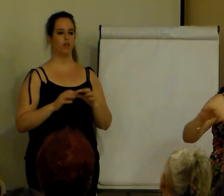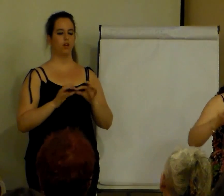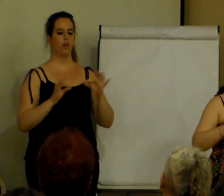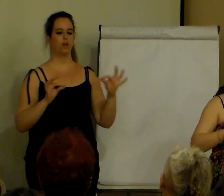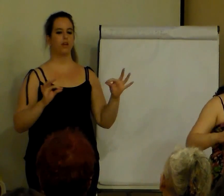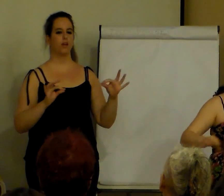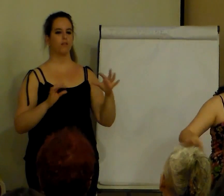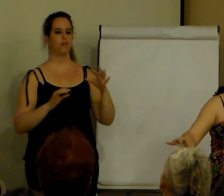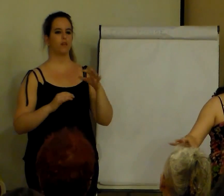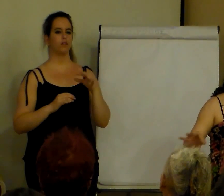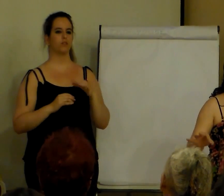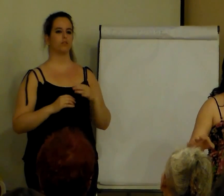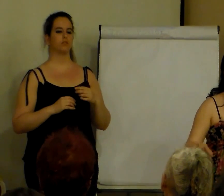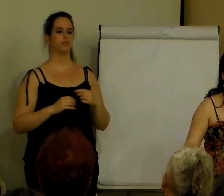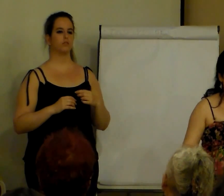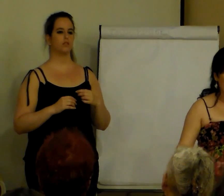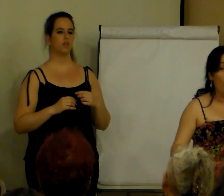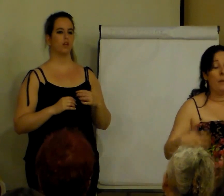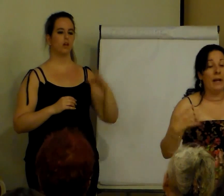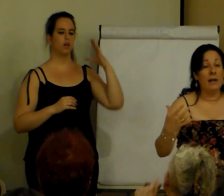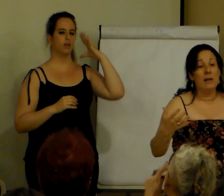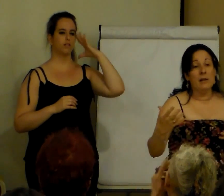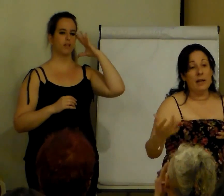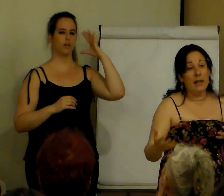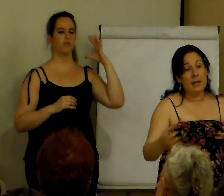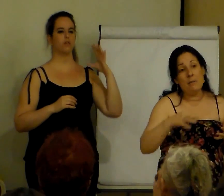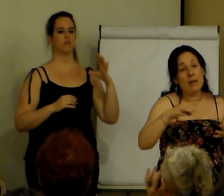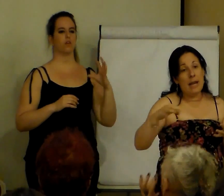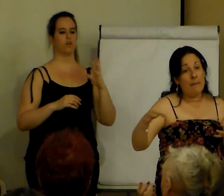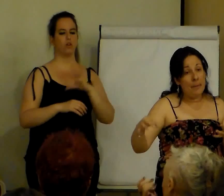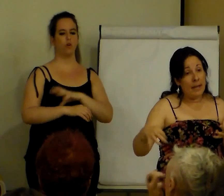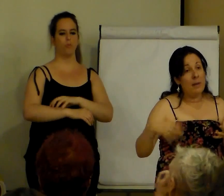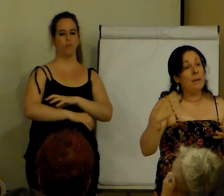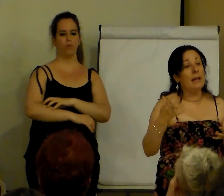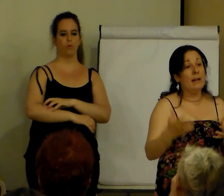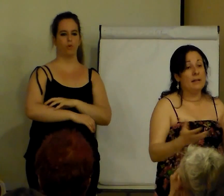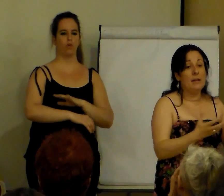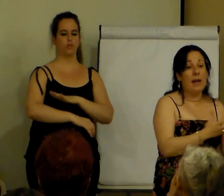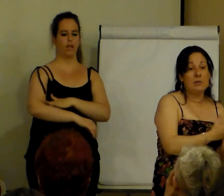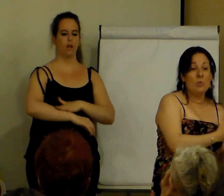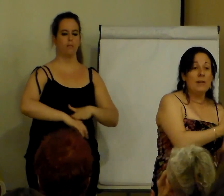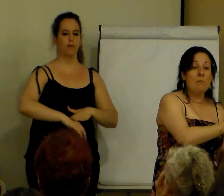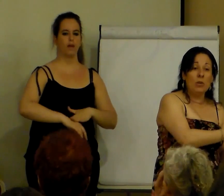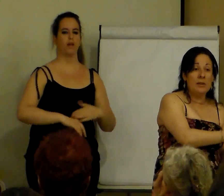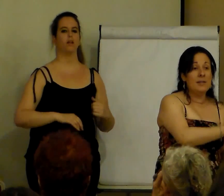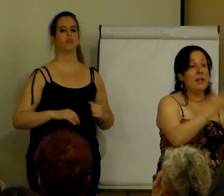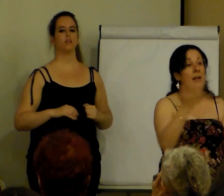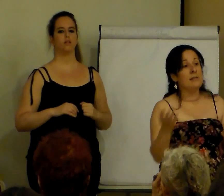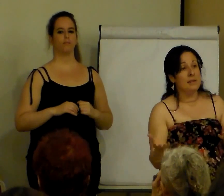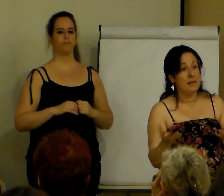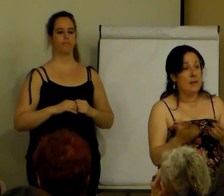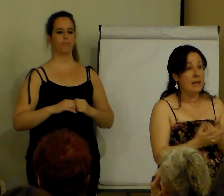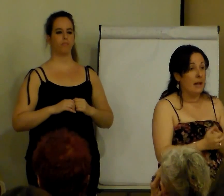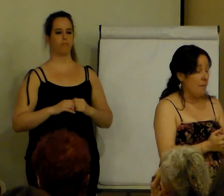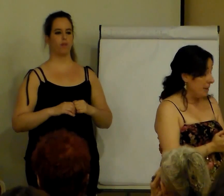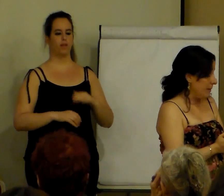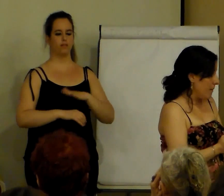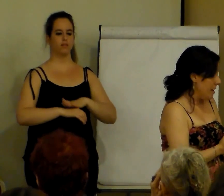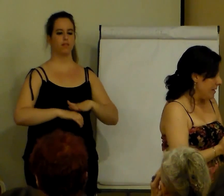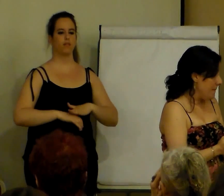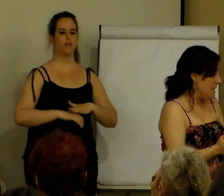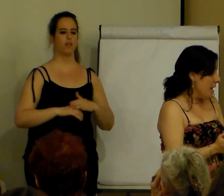médula y el cerebro con los músculos y la piel para dar a su vez motricidad y